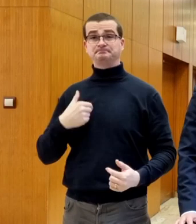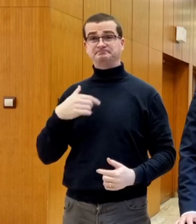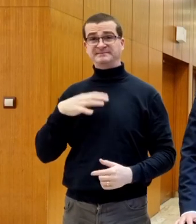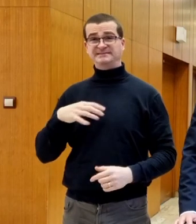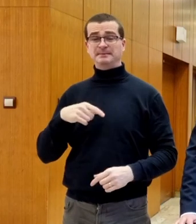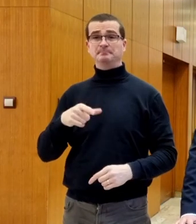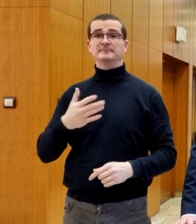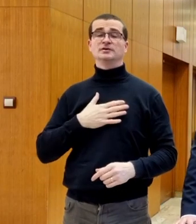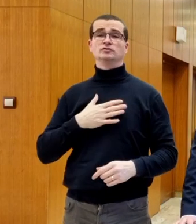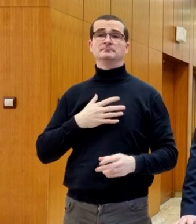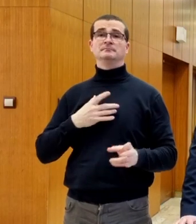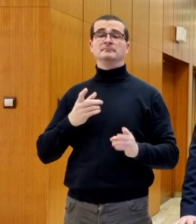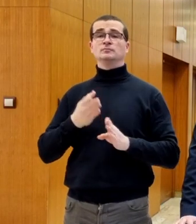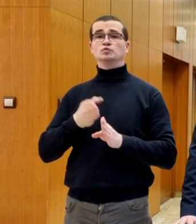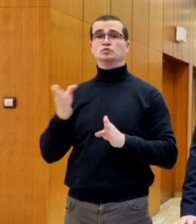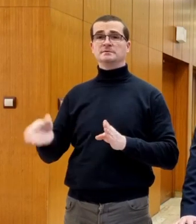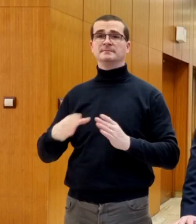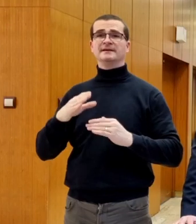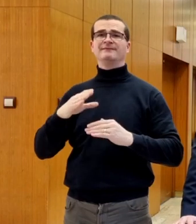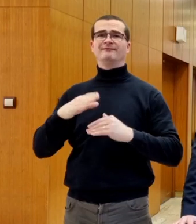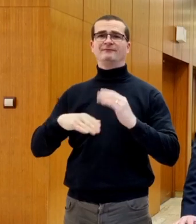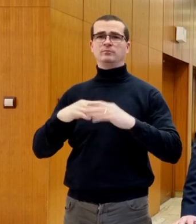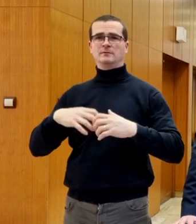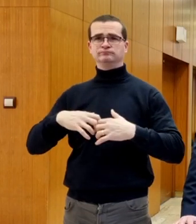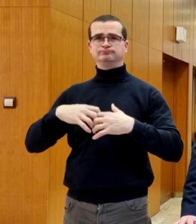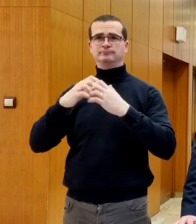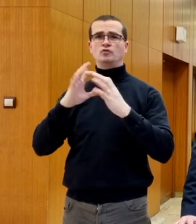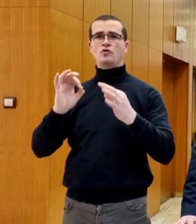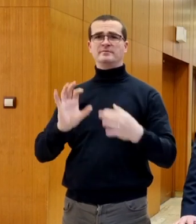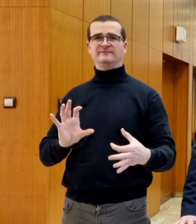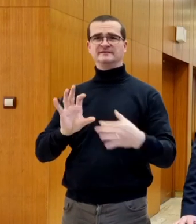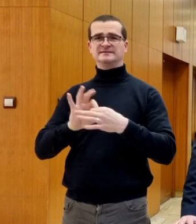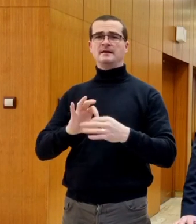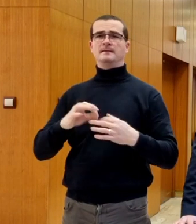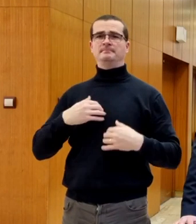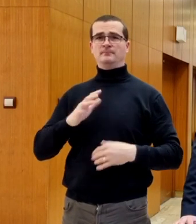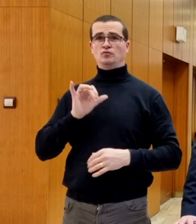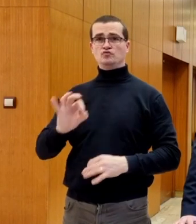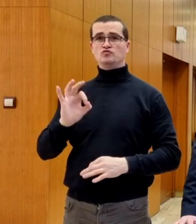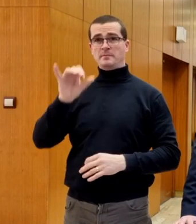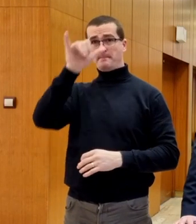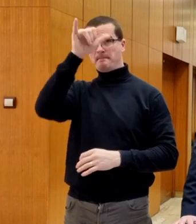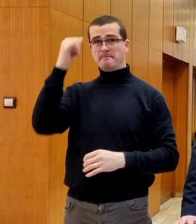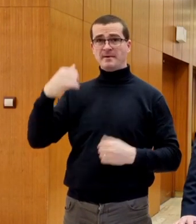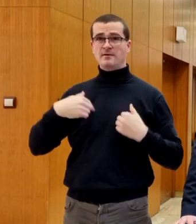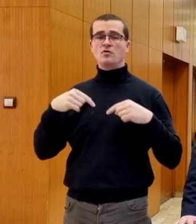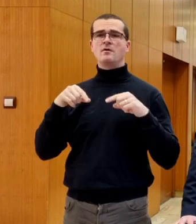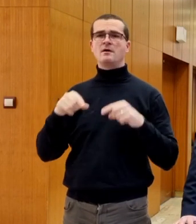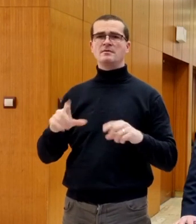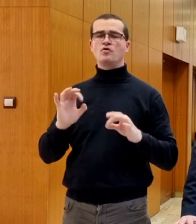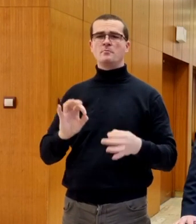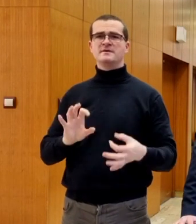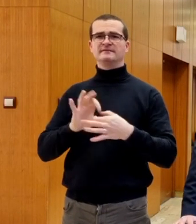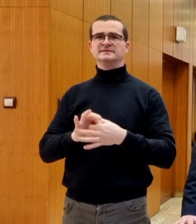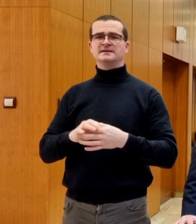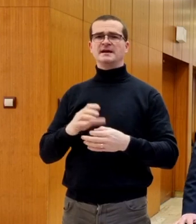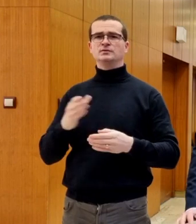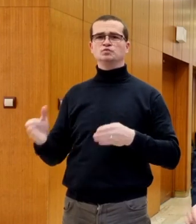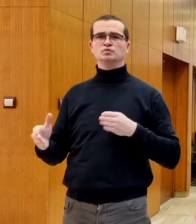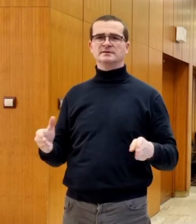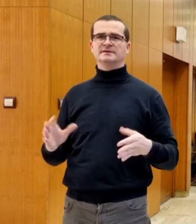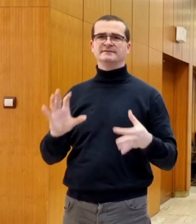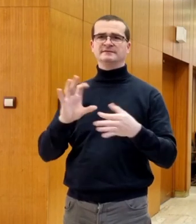našimi susedmi budovali dobré vzťahy, aby sme mali v očiach dobré meno, pretože takto sa dobré vzťahy a susedské